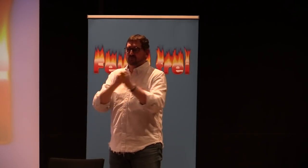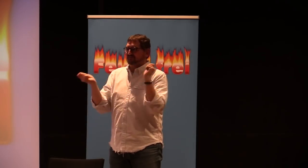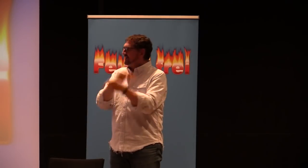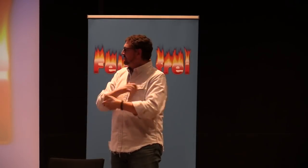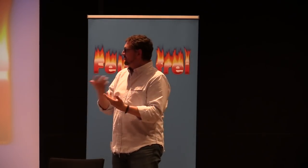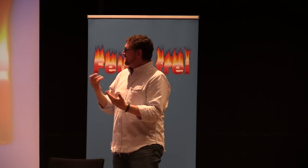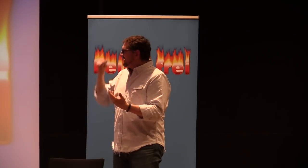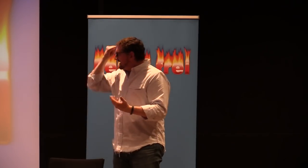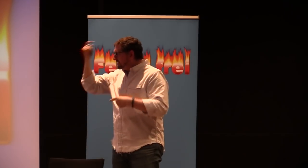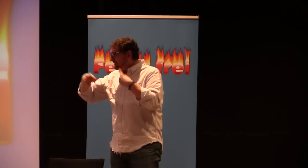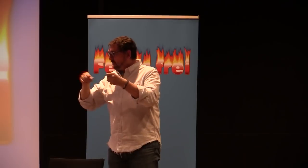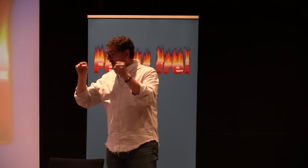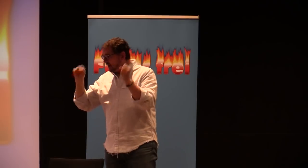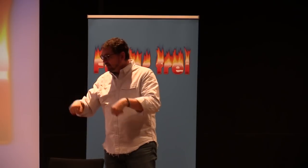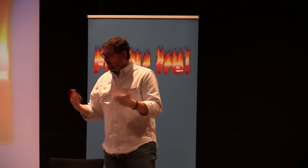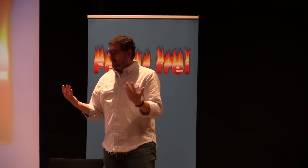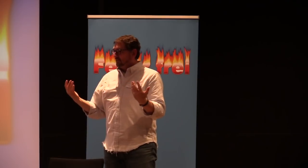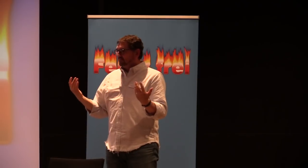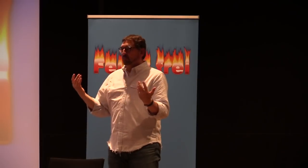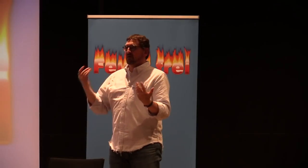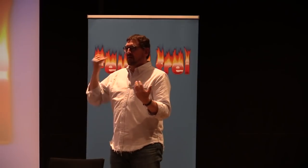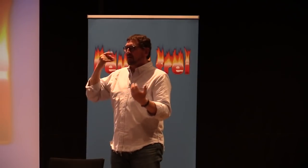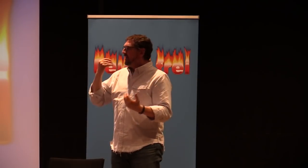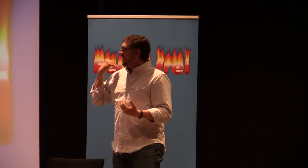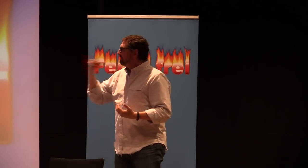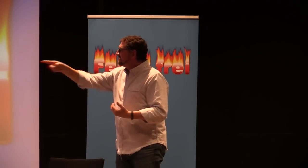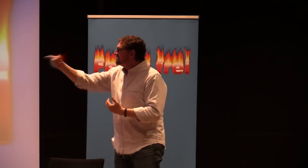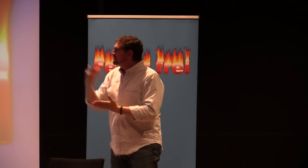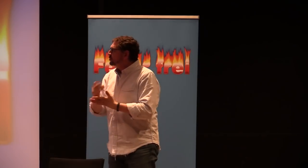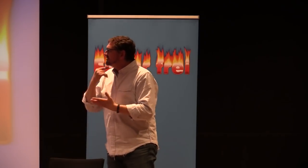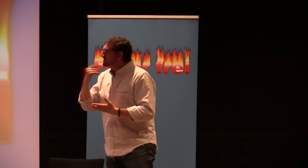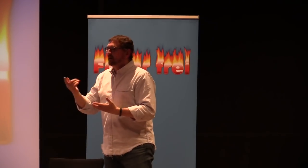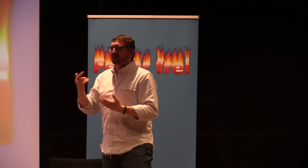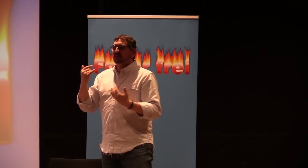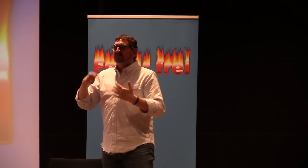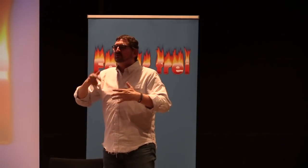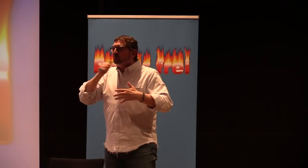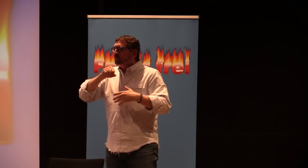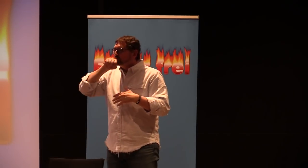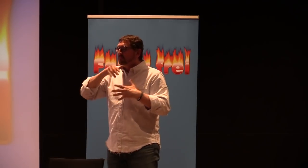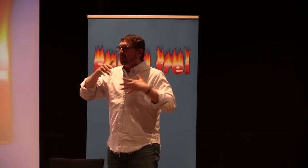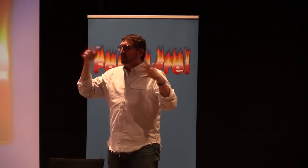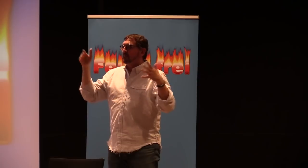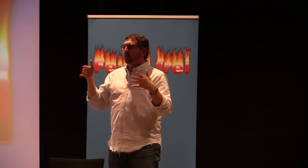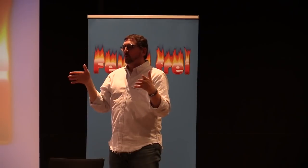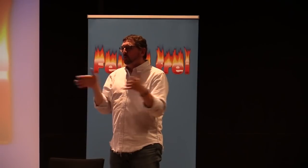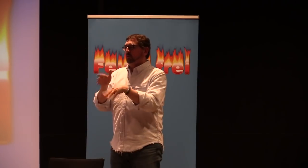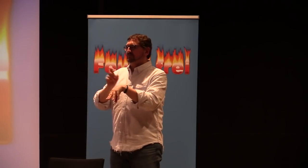nicht komplett abgelehnt, und ich denke, das ist genau das, was wir brauchen. Wir brauchen neue Ideen, wir müssen offen sein für